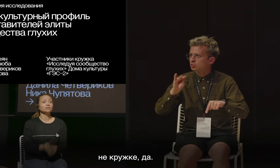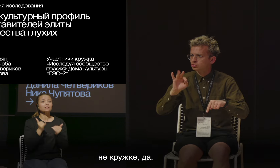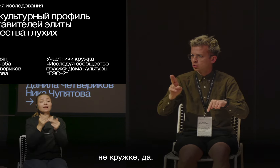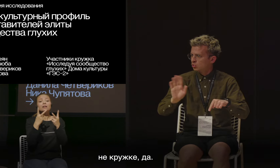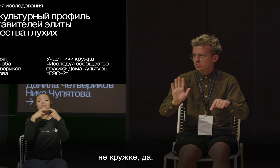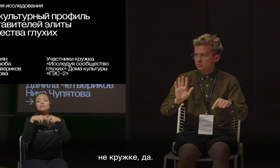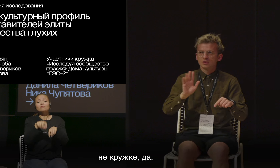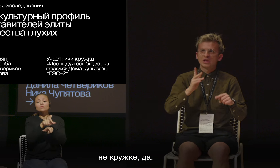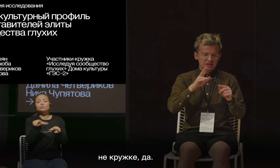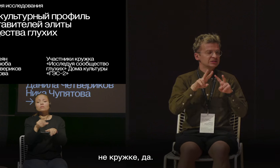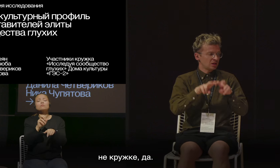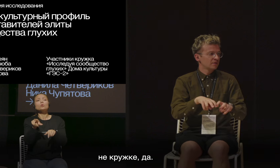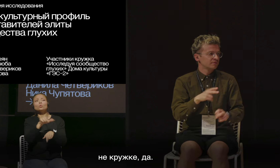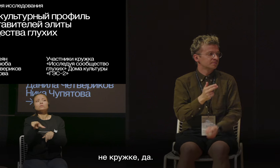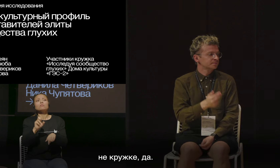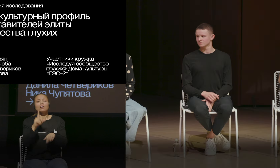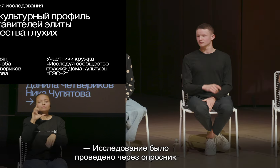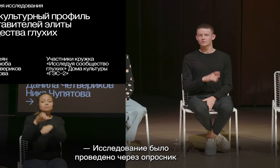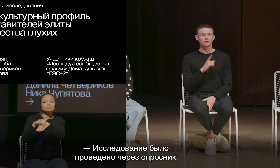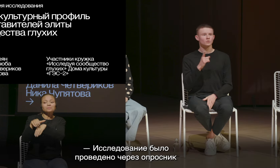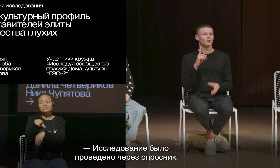исследование. В исследование. Это не кружок, да.